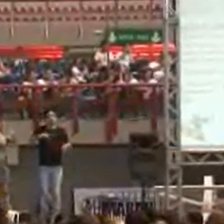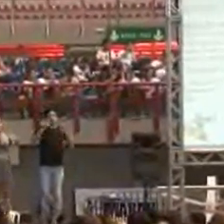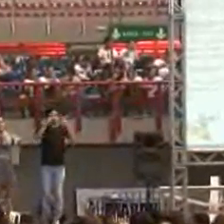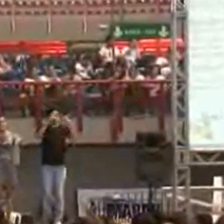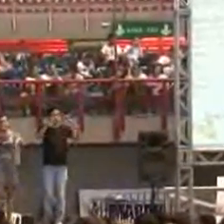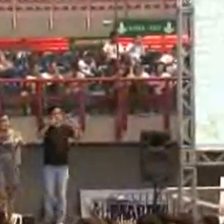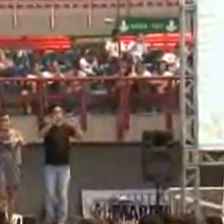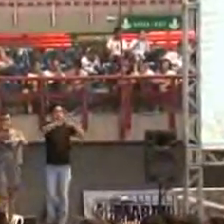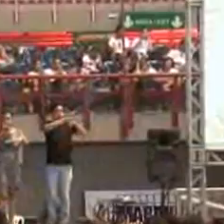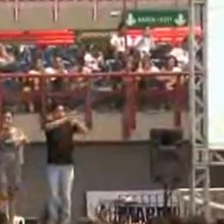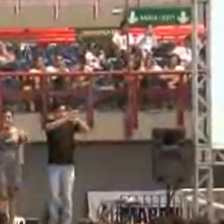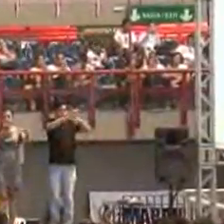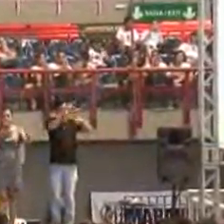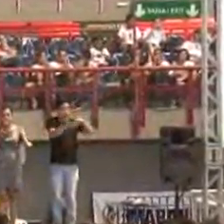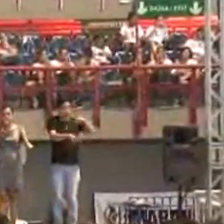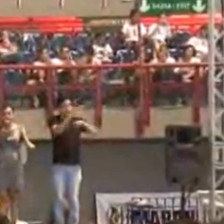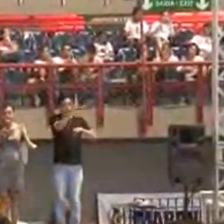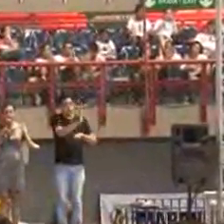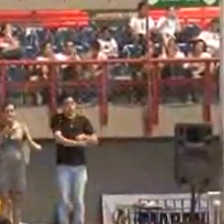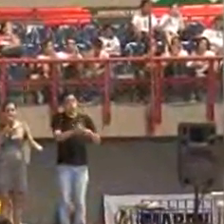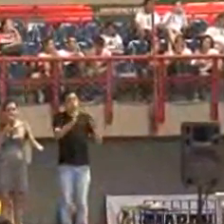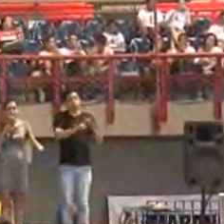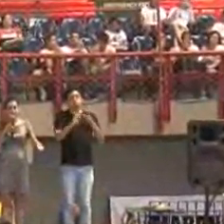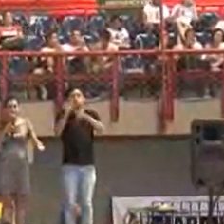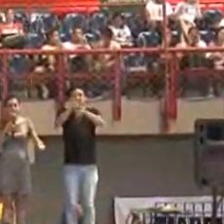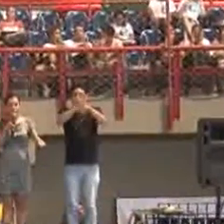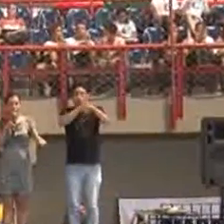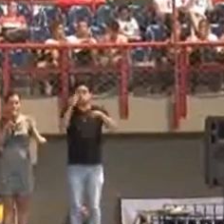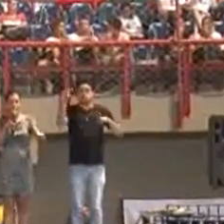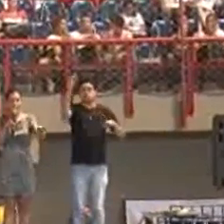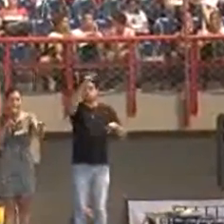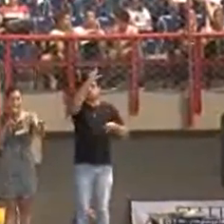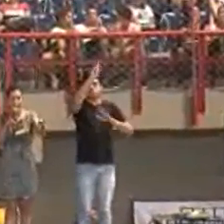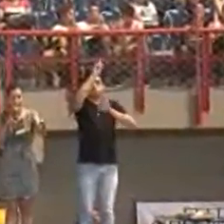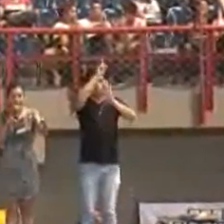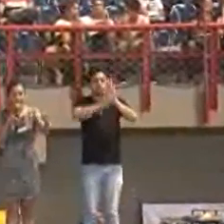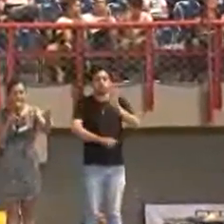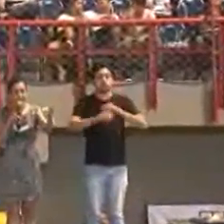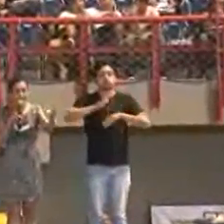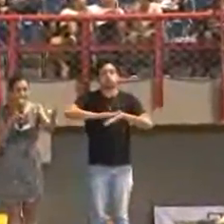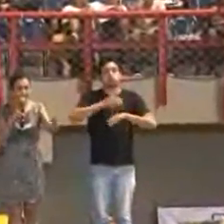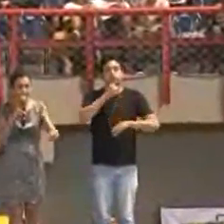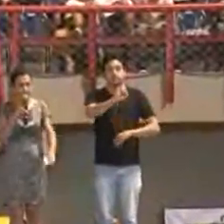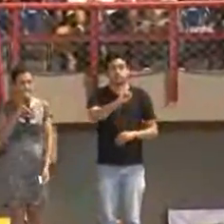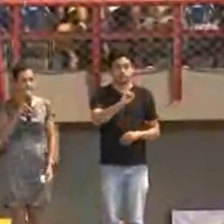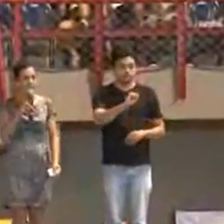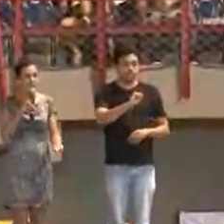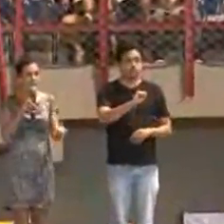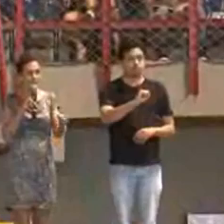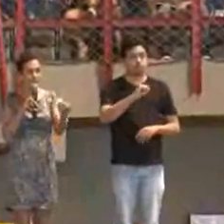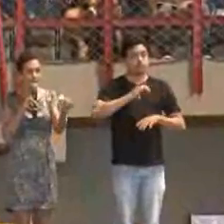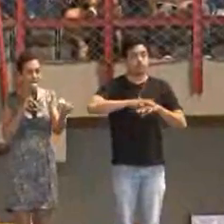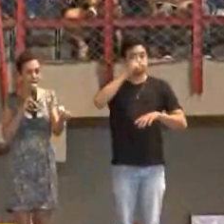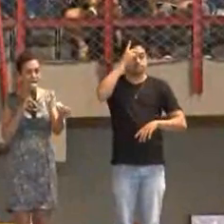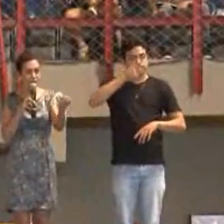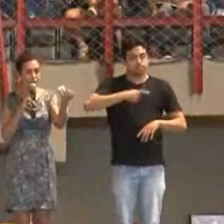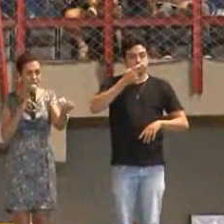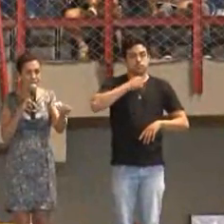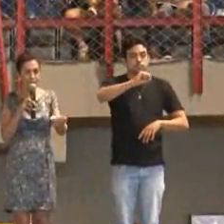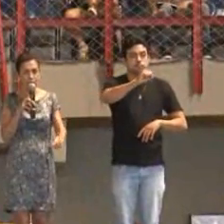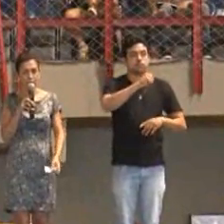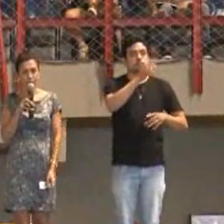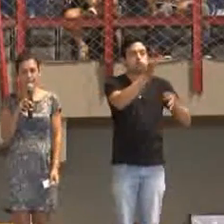pela Constituição brasileira, e não só a brasileira, têm direito à defesa, têm direito